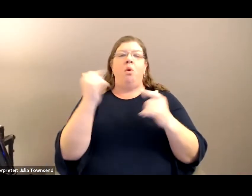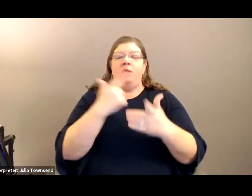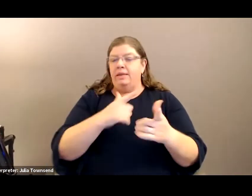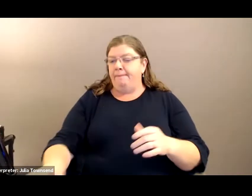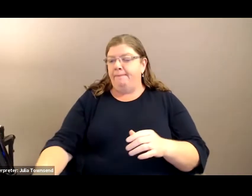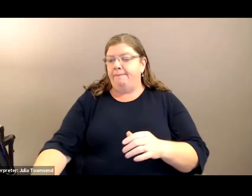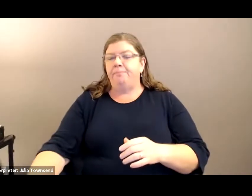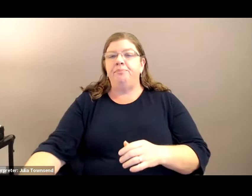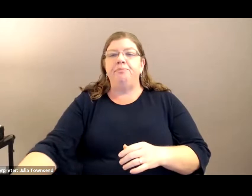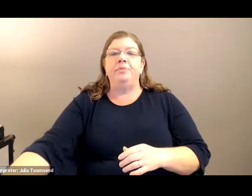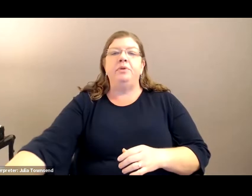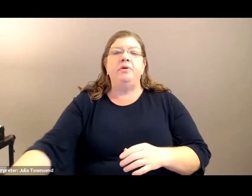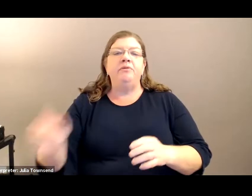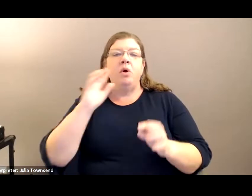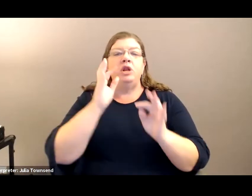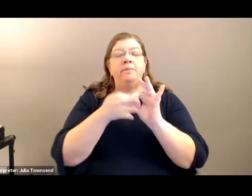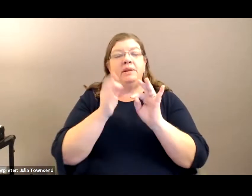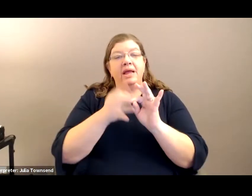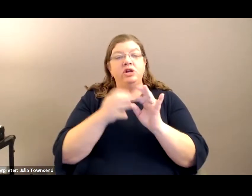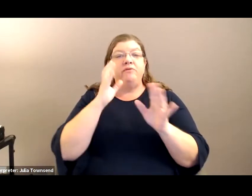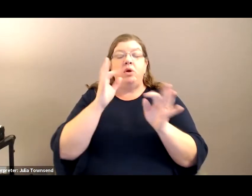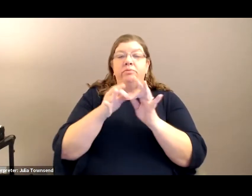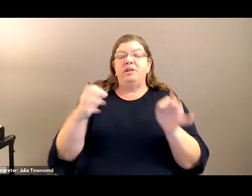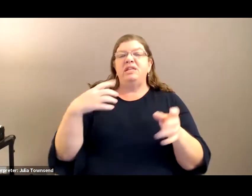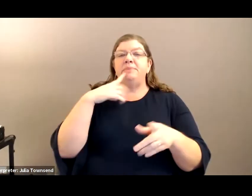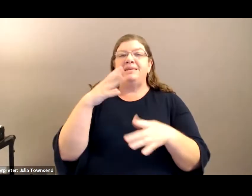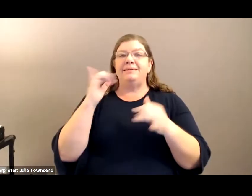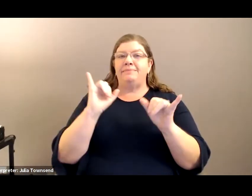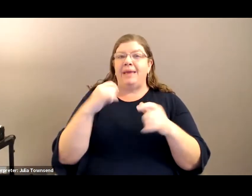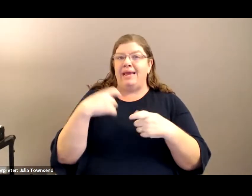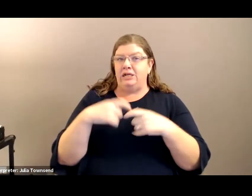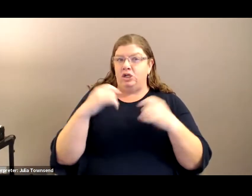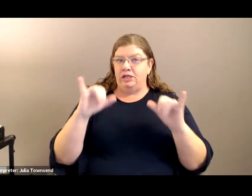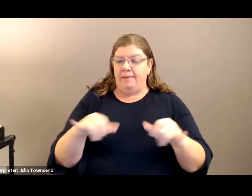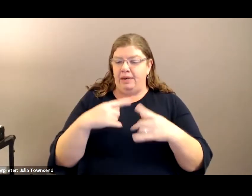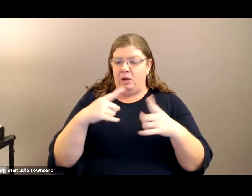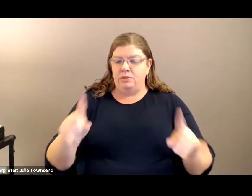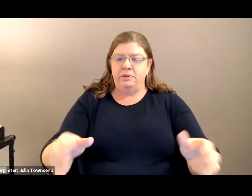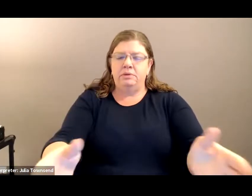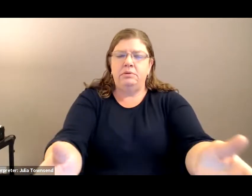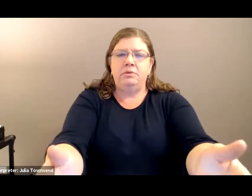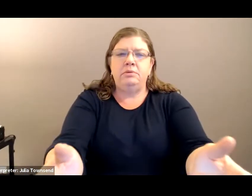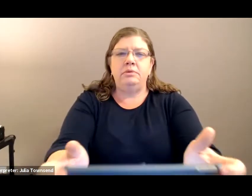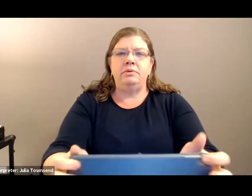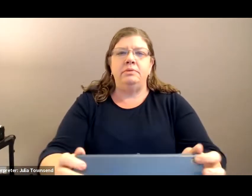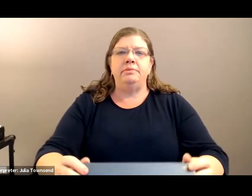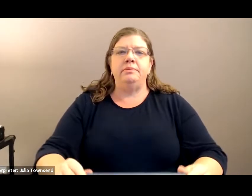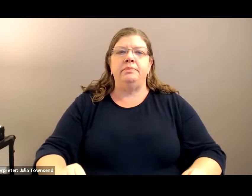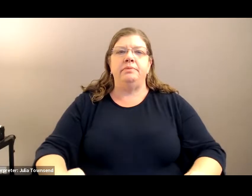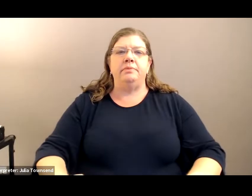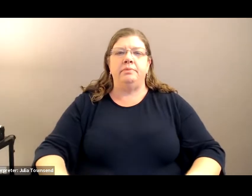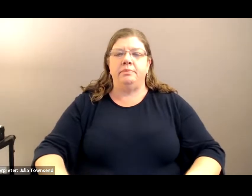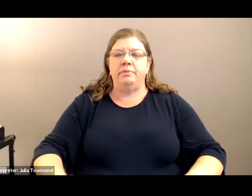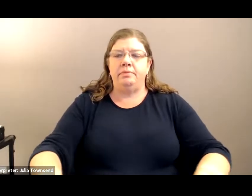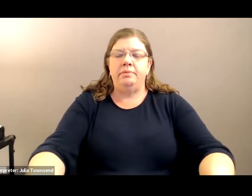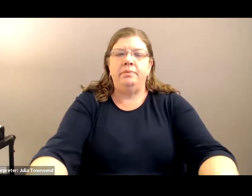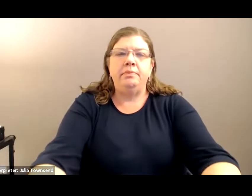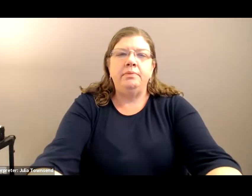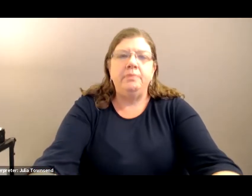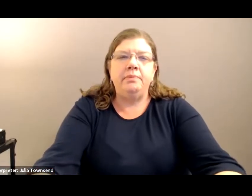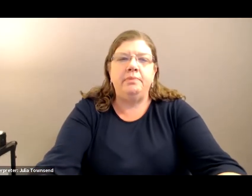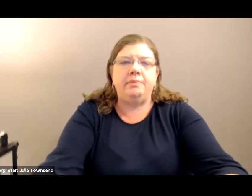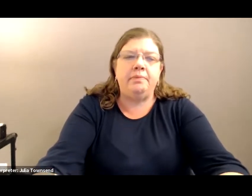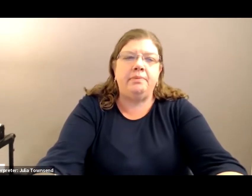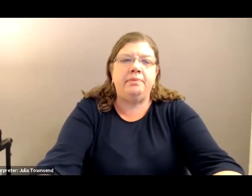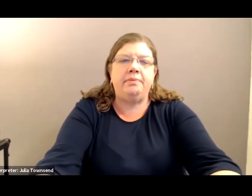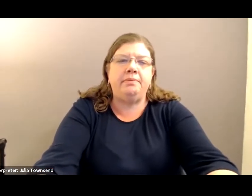con interpretación simultánea bidireccional en inglés y en español. Si usted es bilingüe, no tiene que presionar nada. Si usted no es